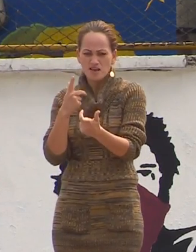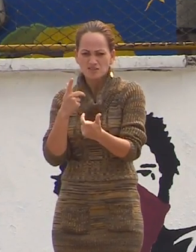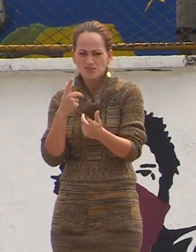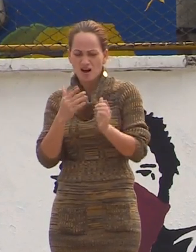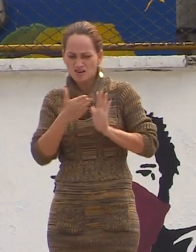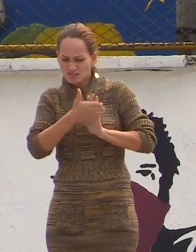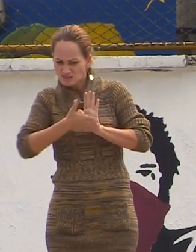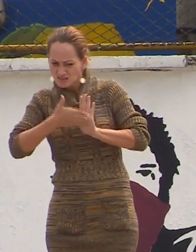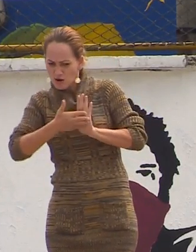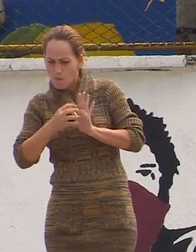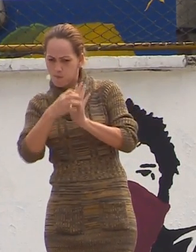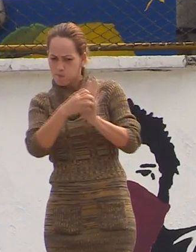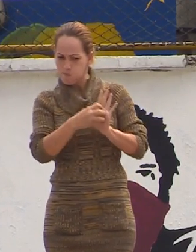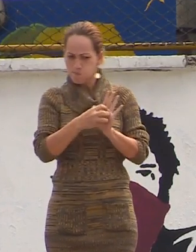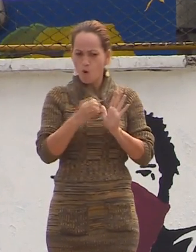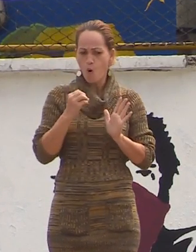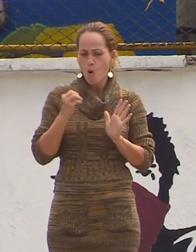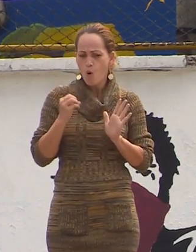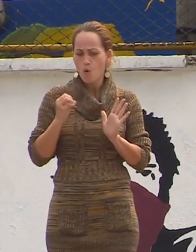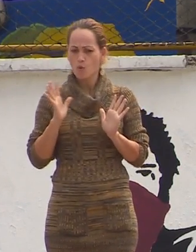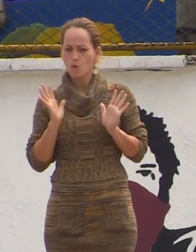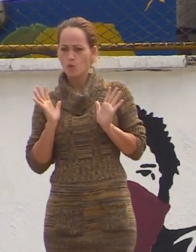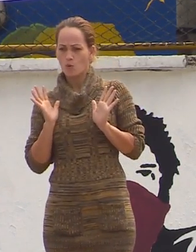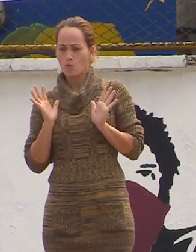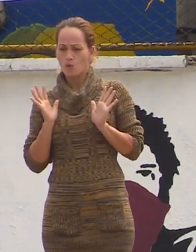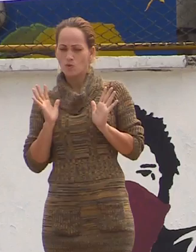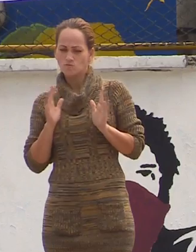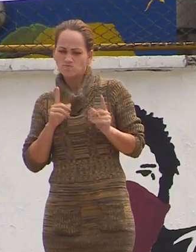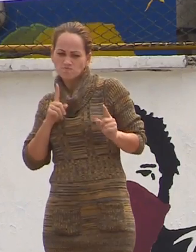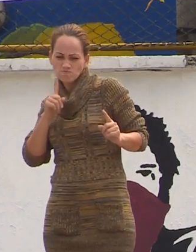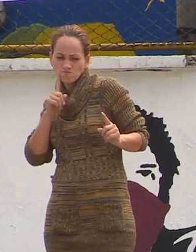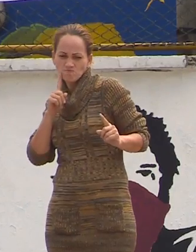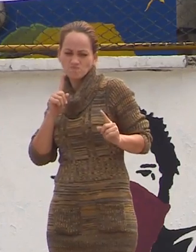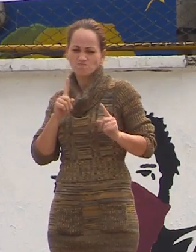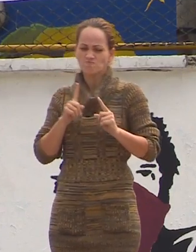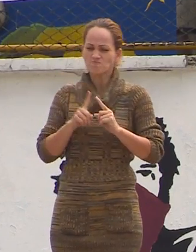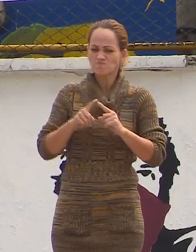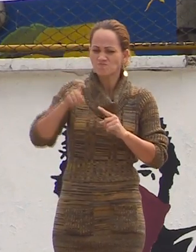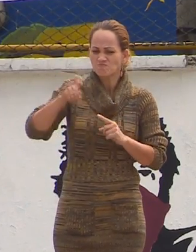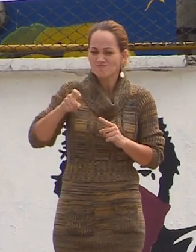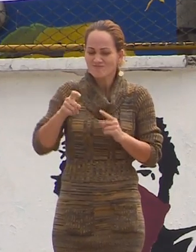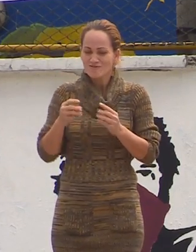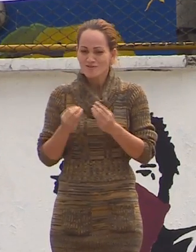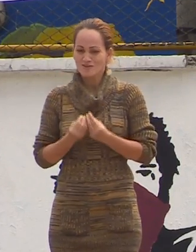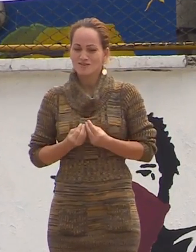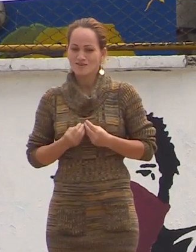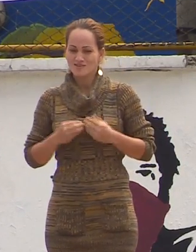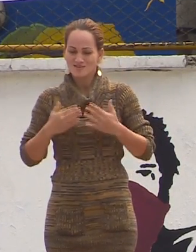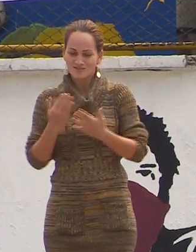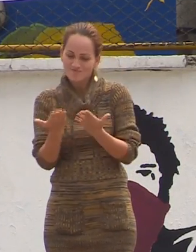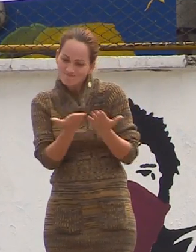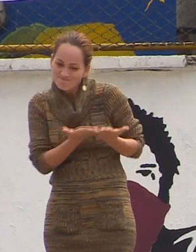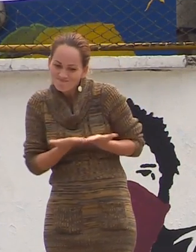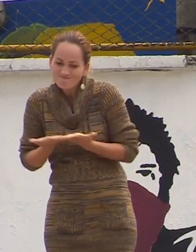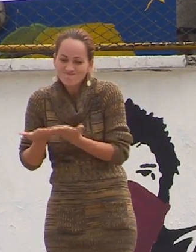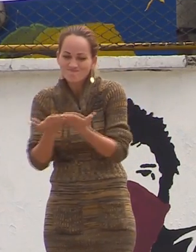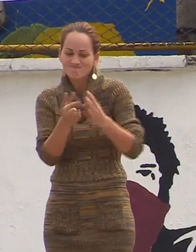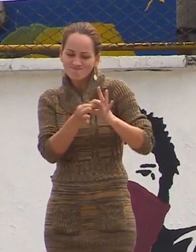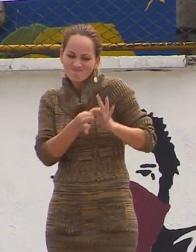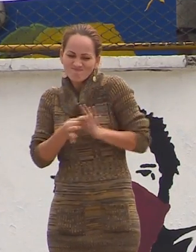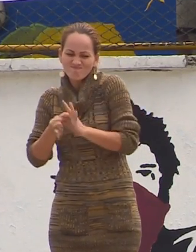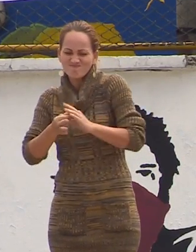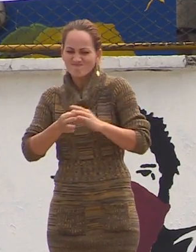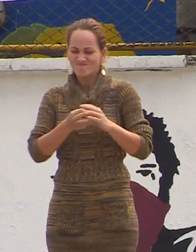signos, símbolos o indicaciones que apunten necesariamente a la armonía, la no